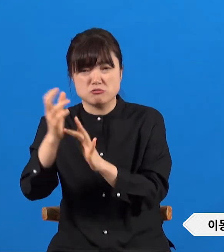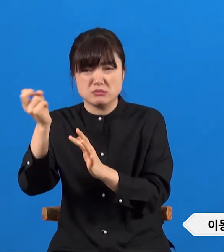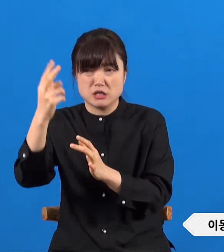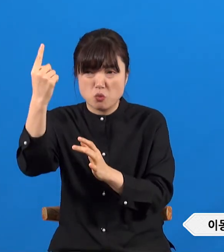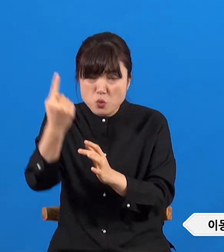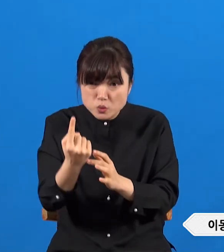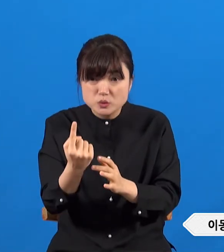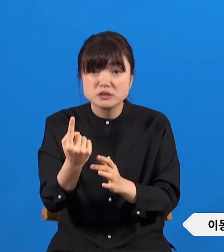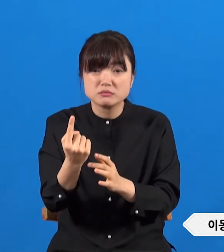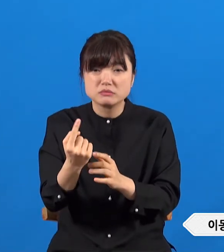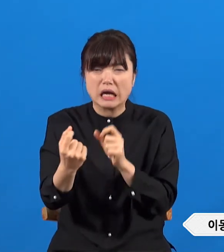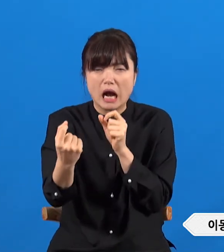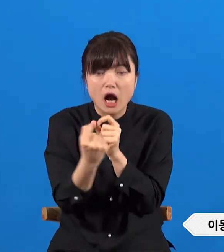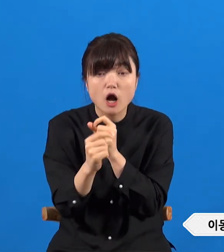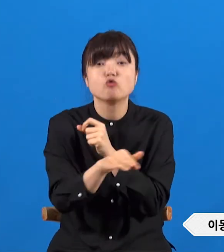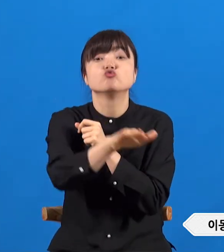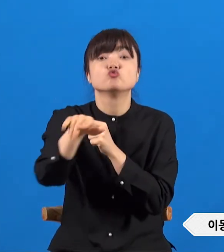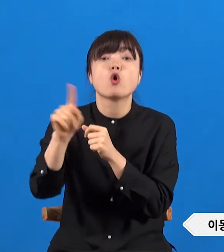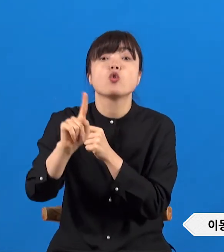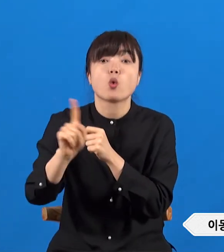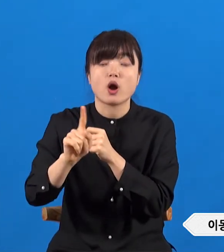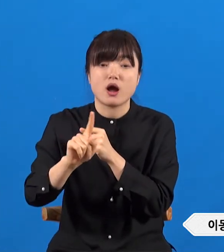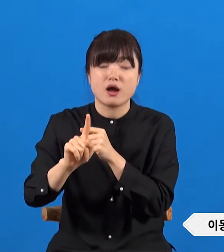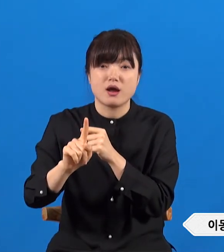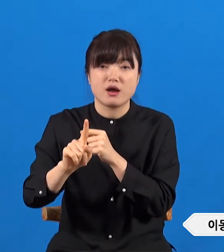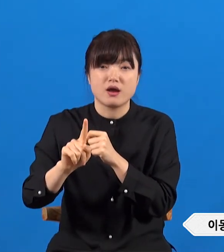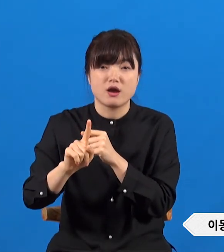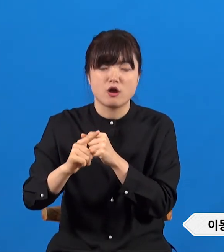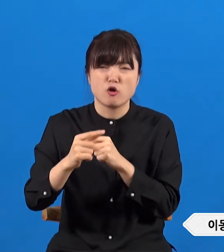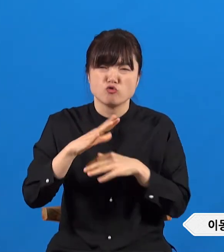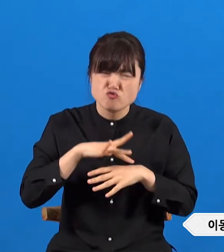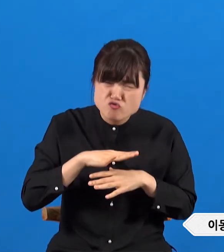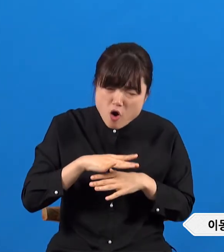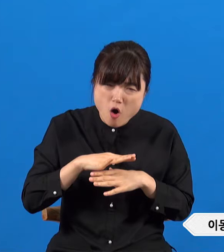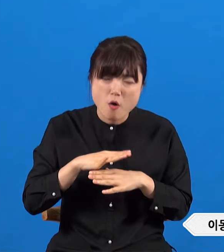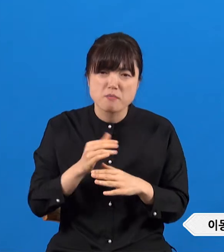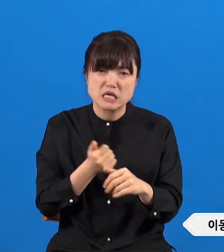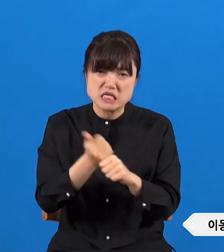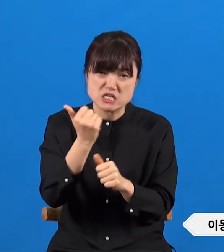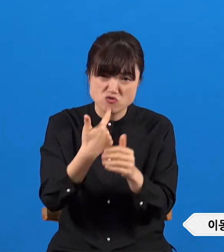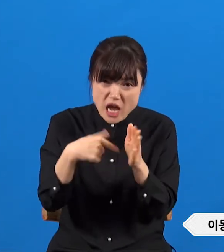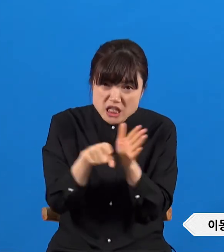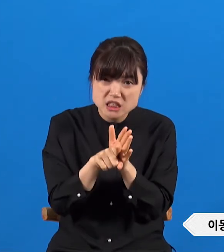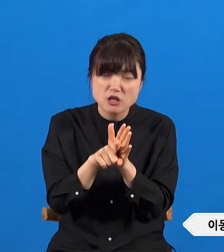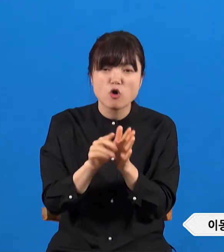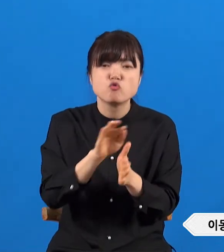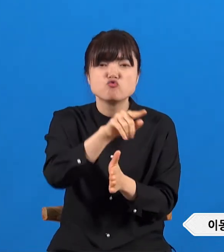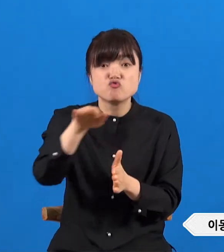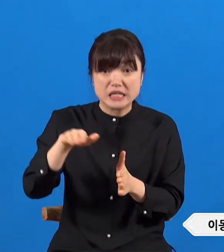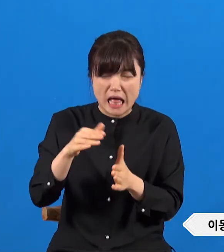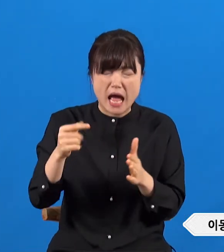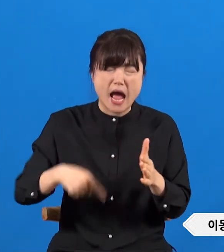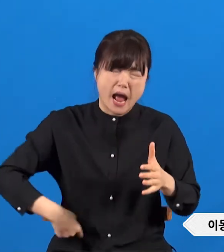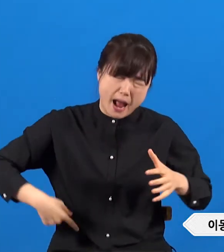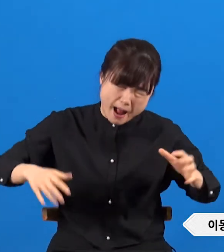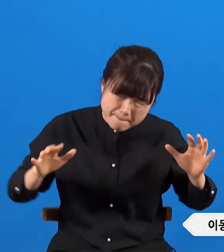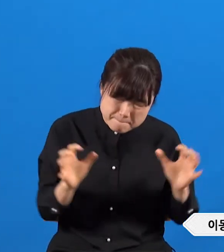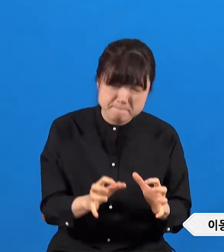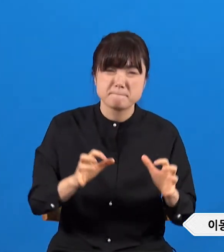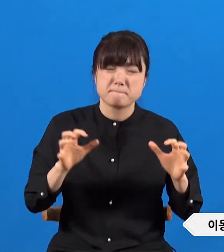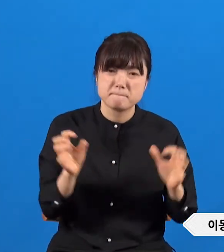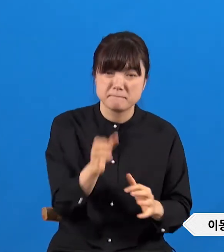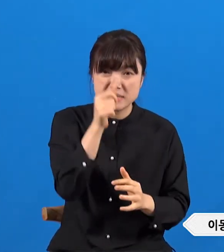시대를 살고 있는 오늘의 우리는 그렇게 우리 앞에 서 있는 두려움의 벽을 넘어서기 위해서 우리는 함께